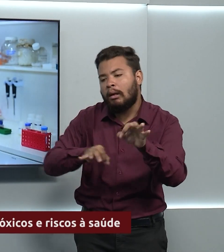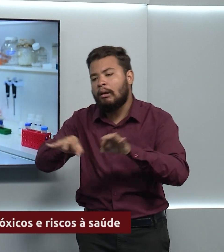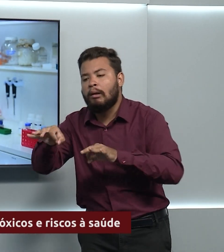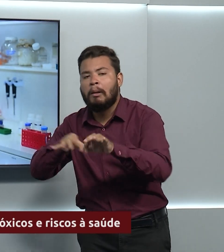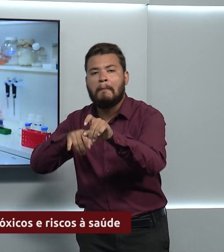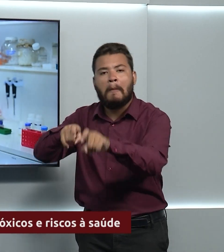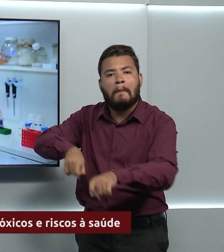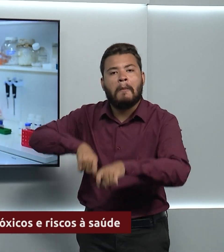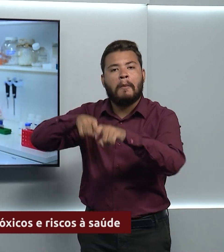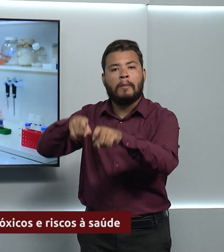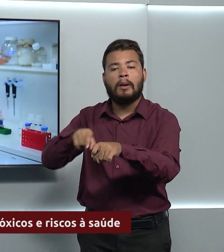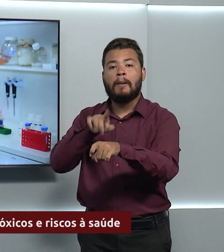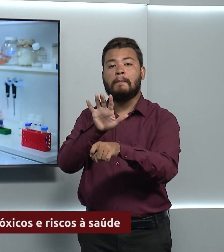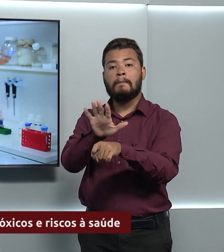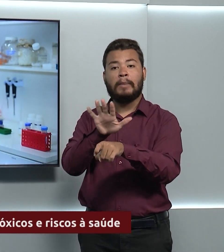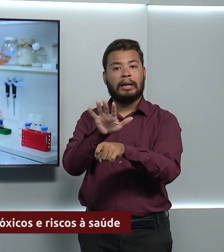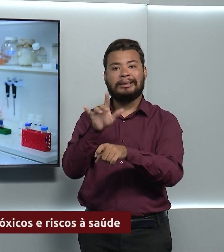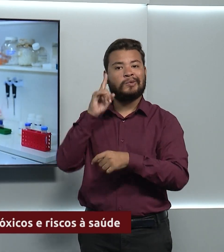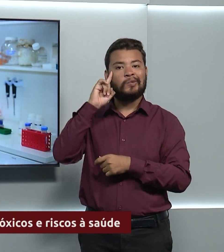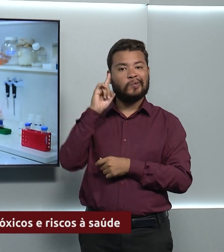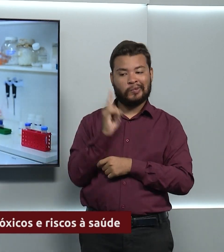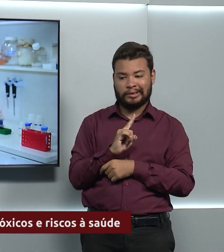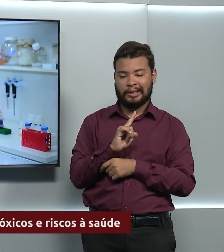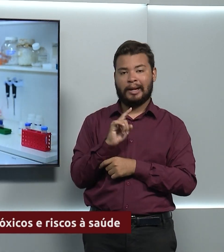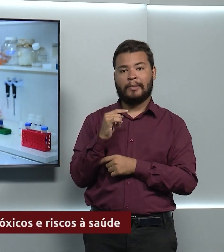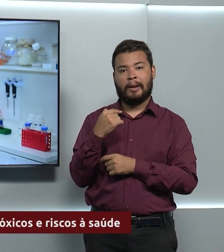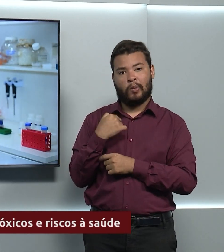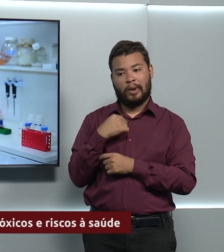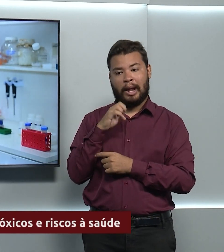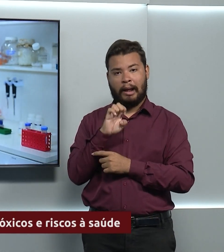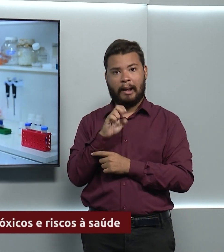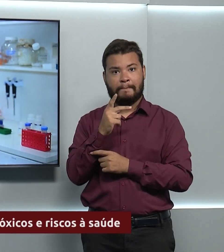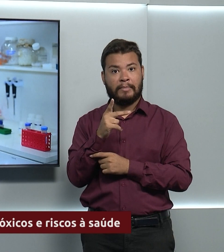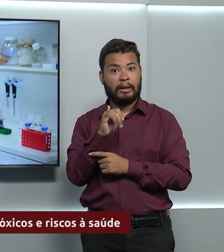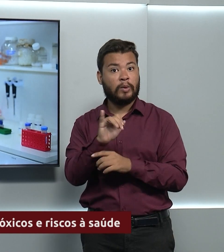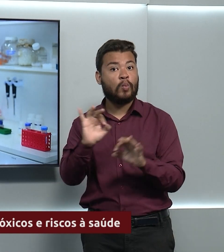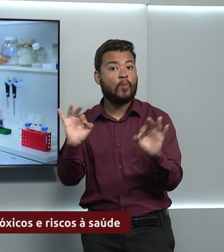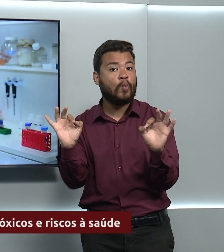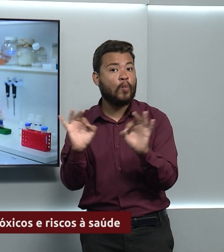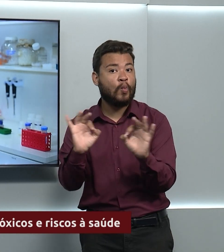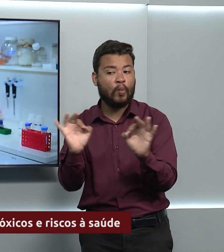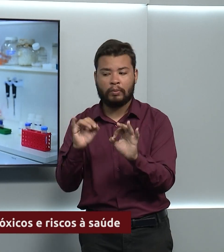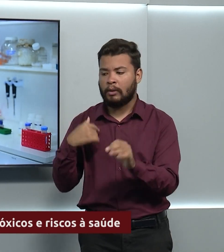noção do malefício que causaria ele fazer a manipulação